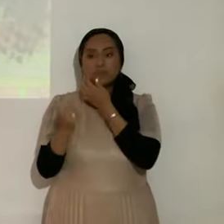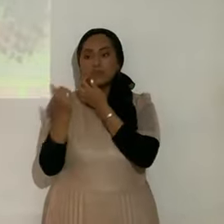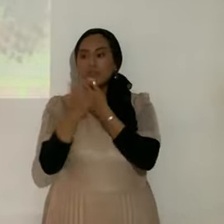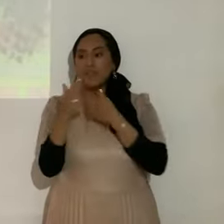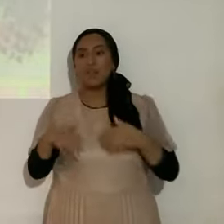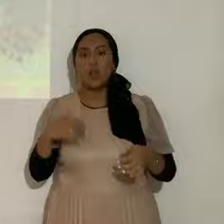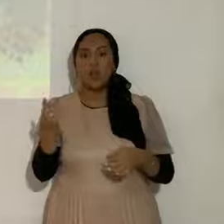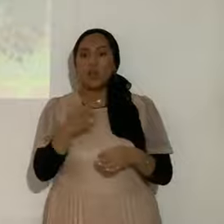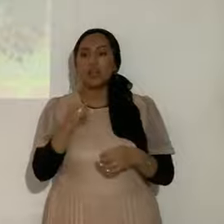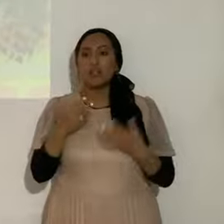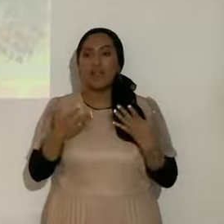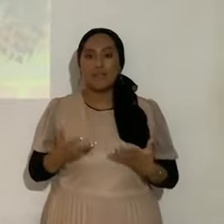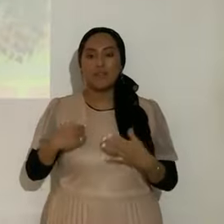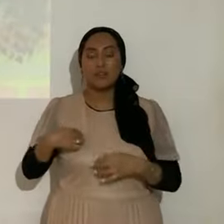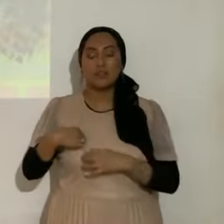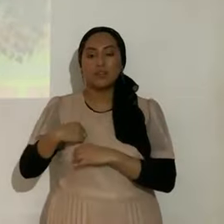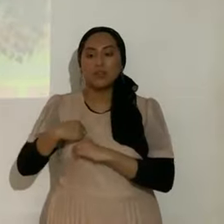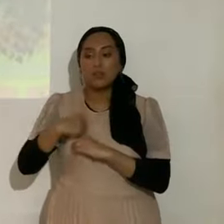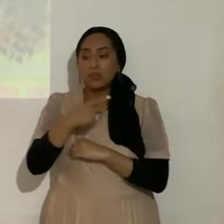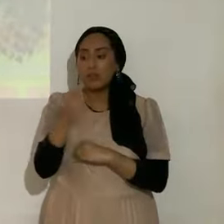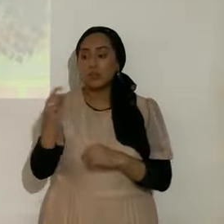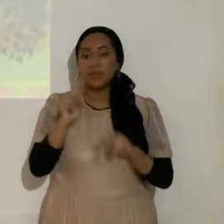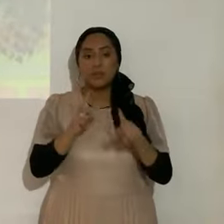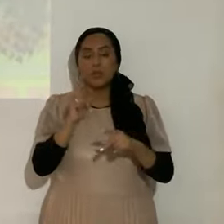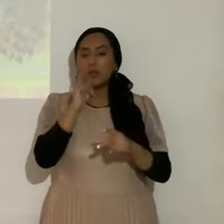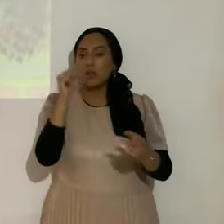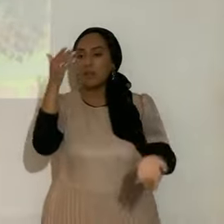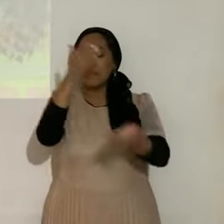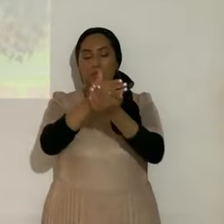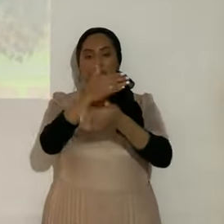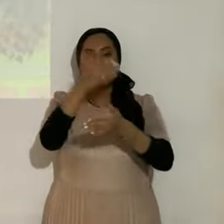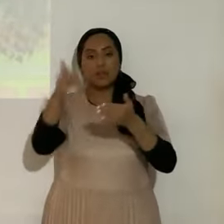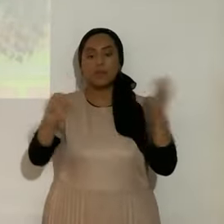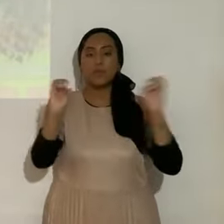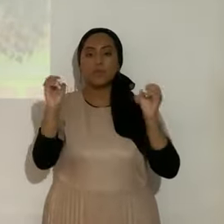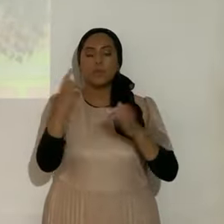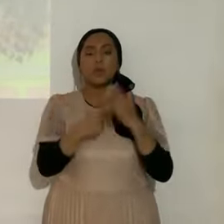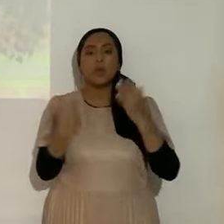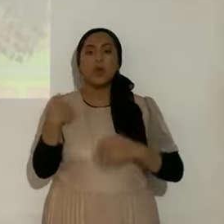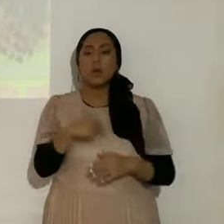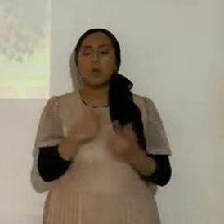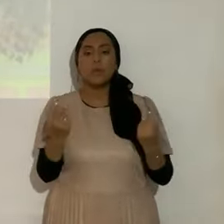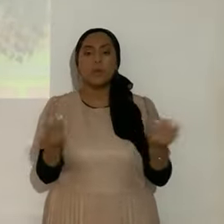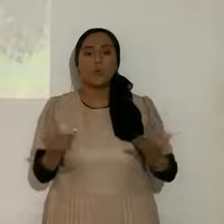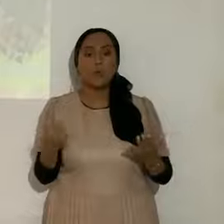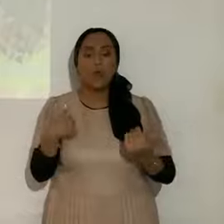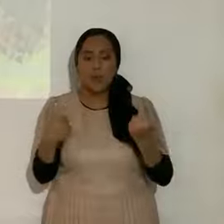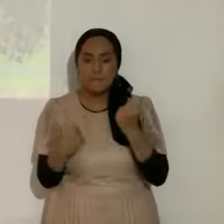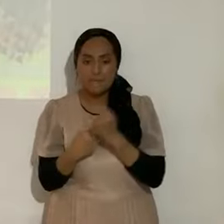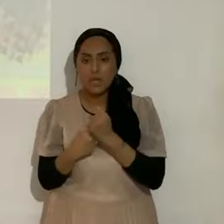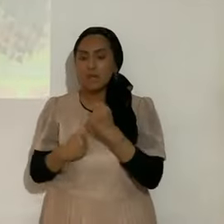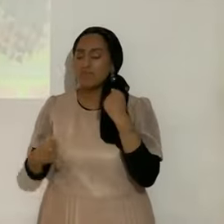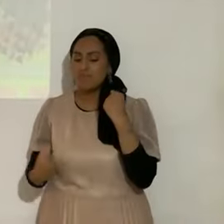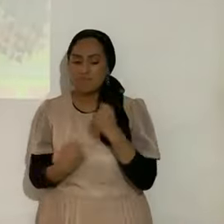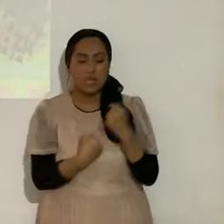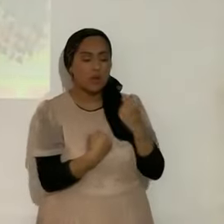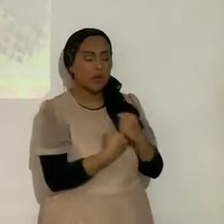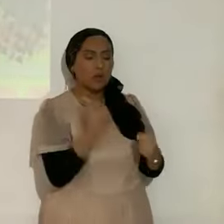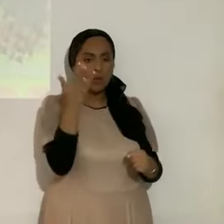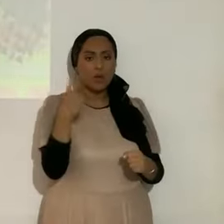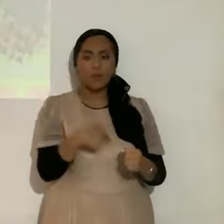pesado, todo les es carga. Esas personas no van a llegar al final. ¿Qué hacemos nosotros? Alentarnos unos a otros. ¿Por qué